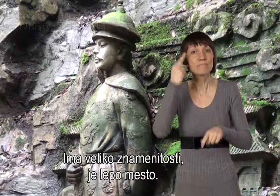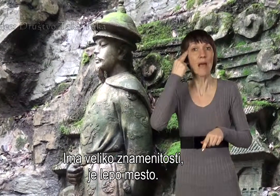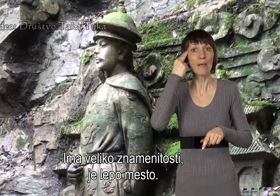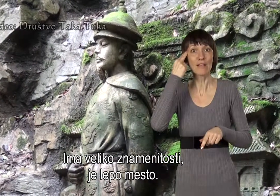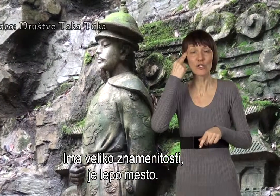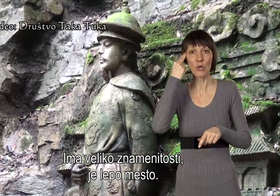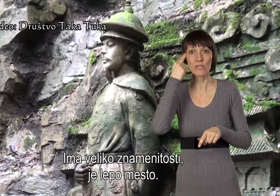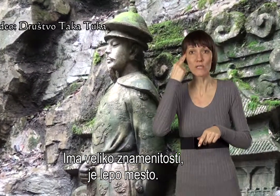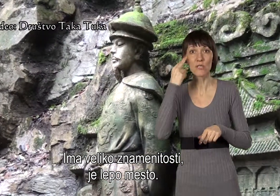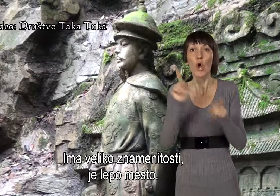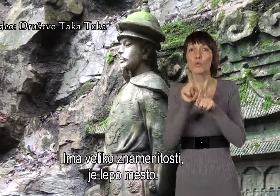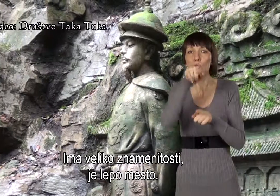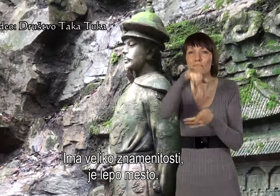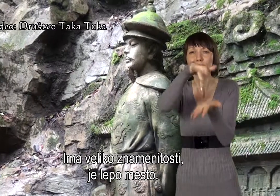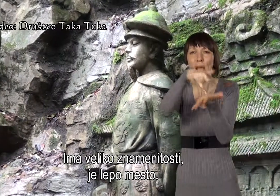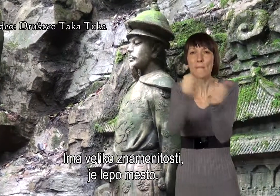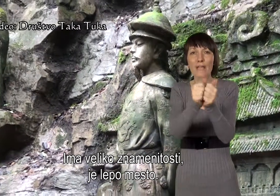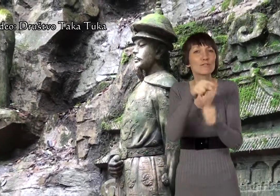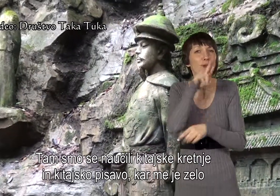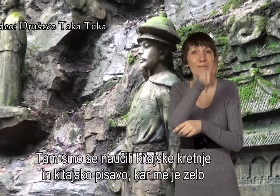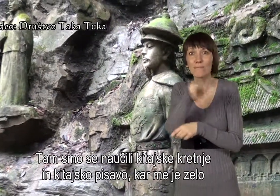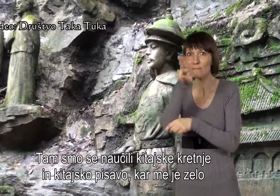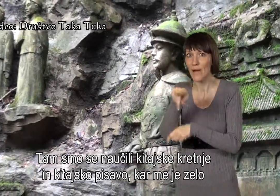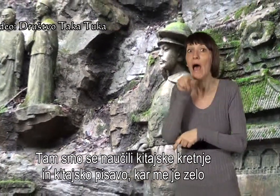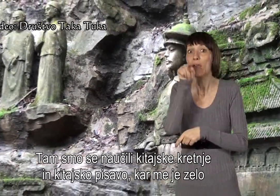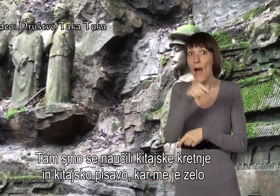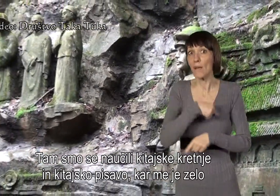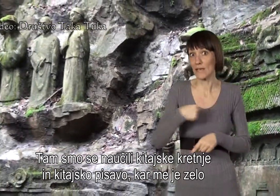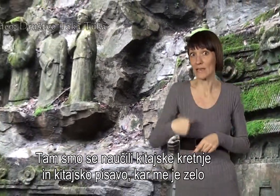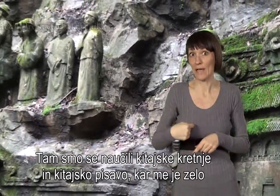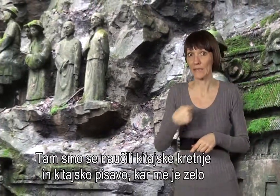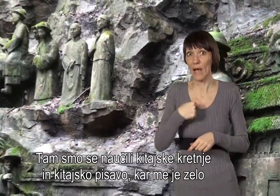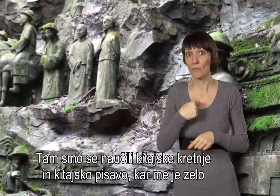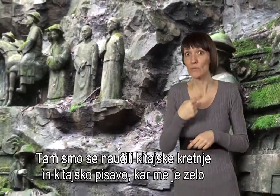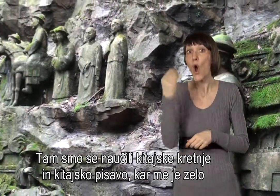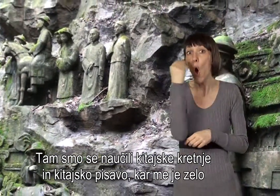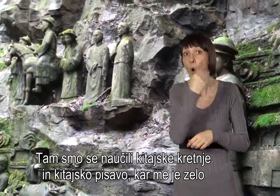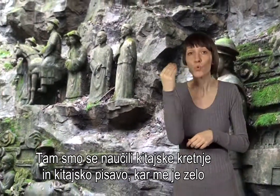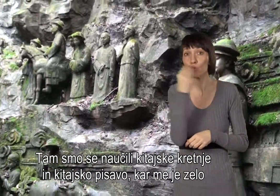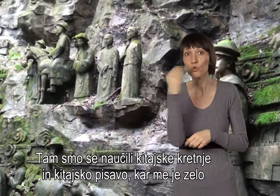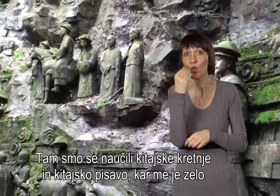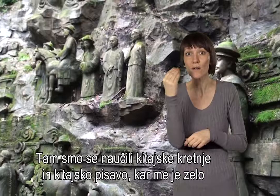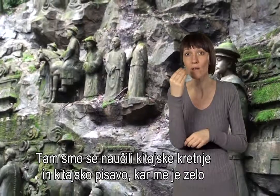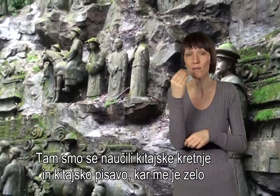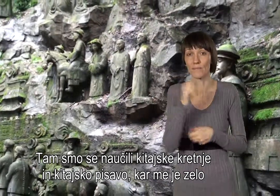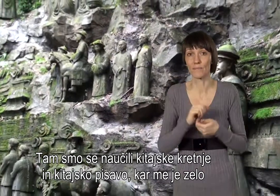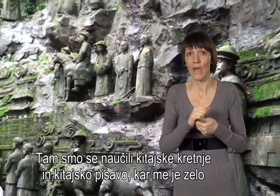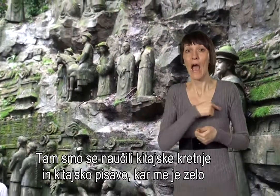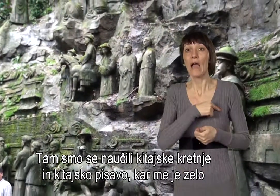pa tudi lepo mesto. Tam smo se mi bolj naučili